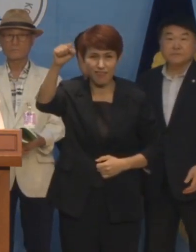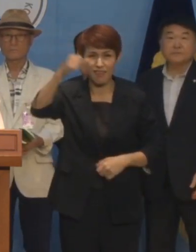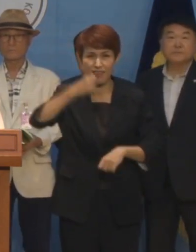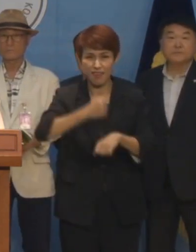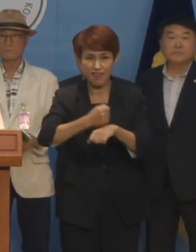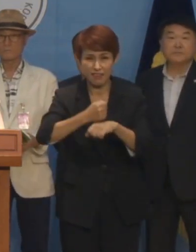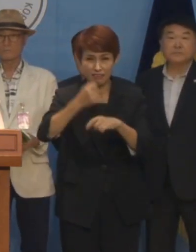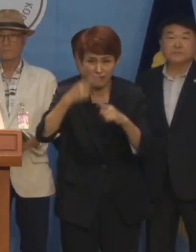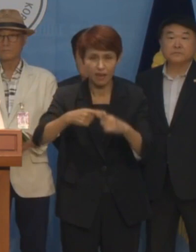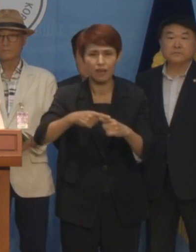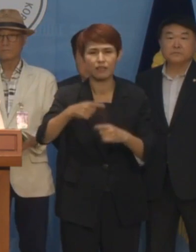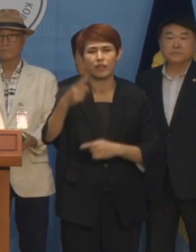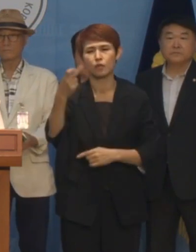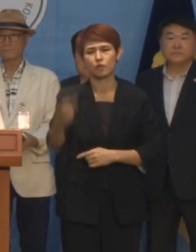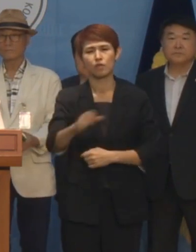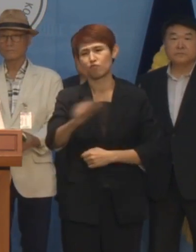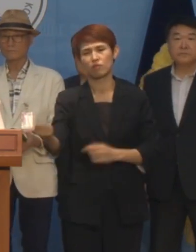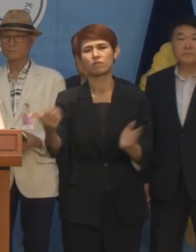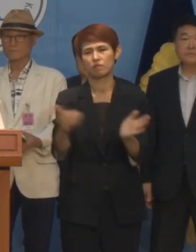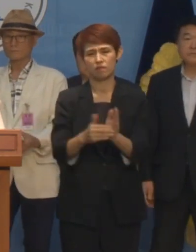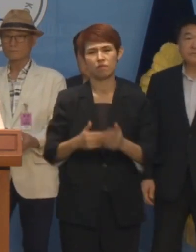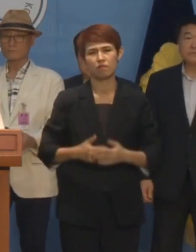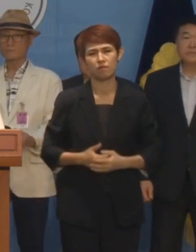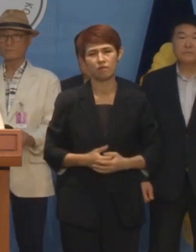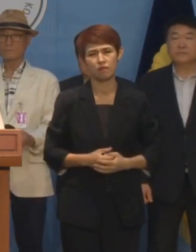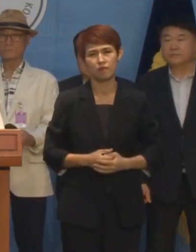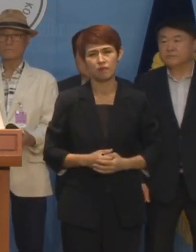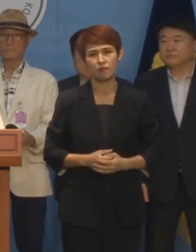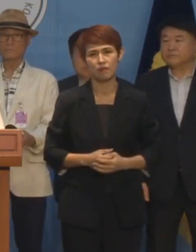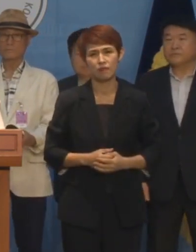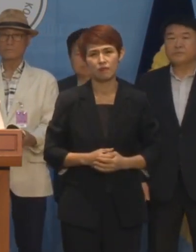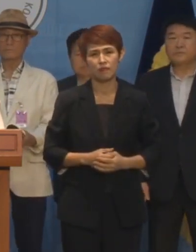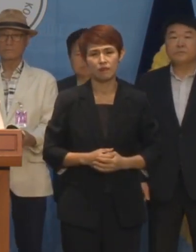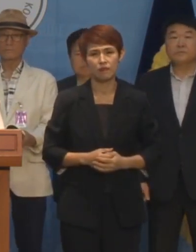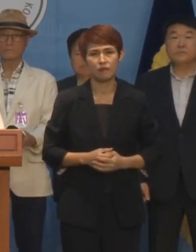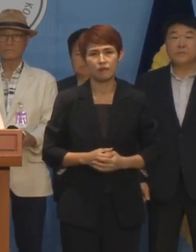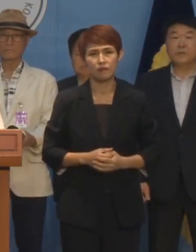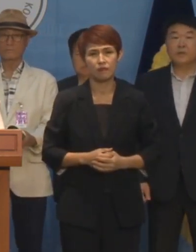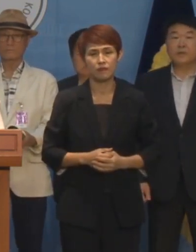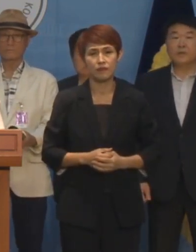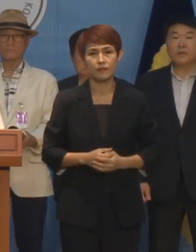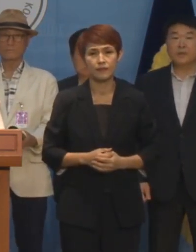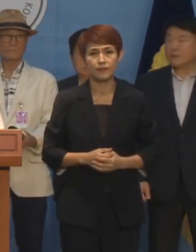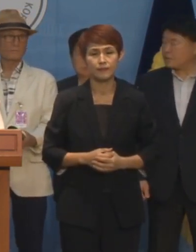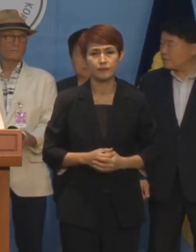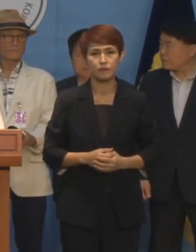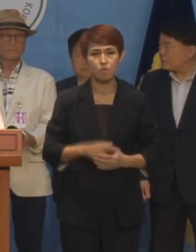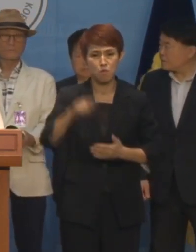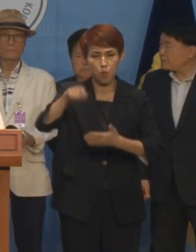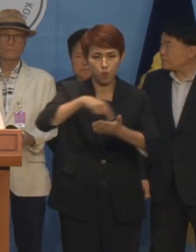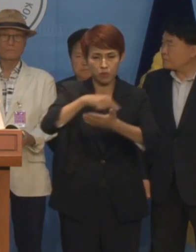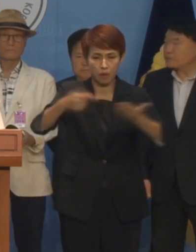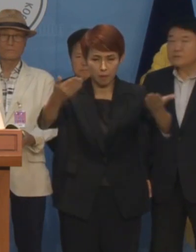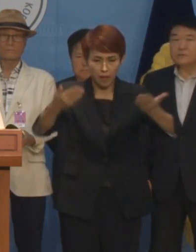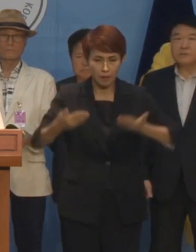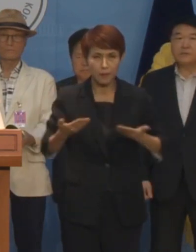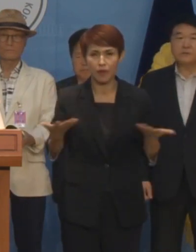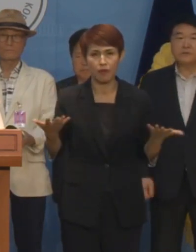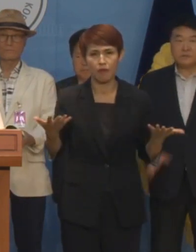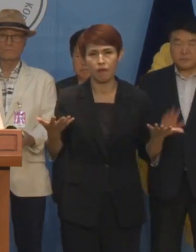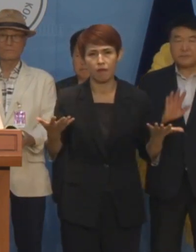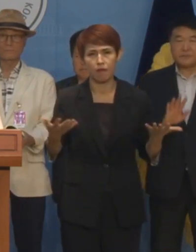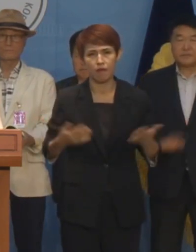그 사망을 했습니다. 그래 개죽꿈이죠. 그때는 뭐 보상도 제대로 받지를 못했고 워낙 그